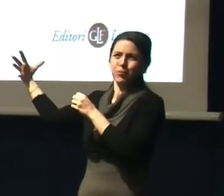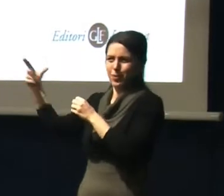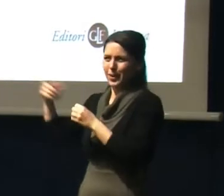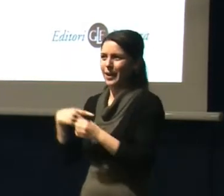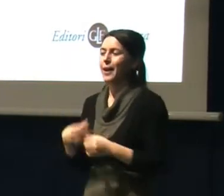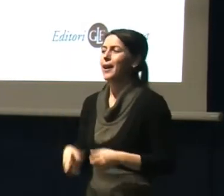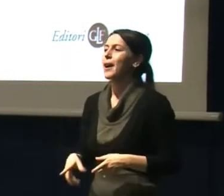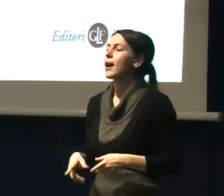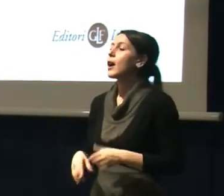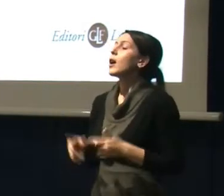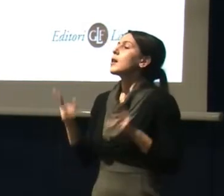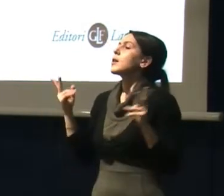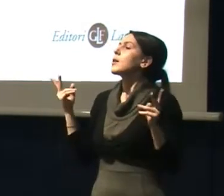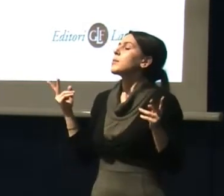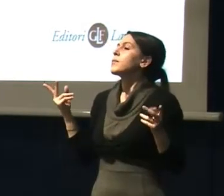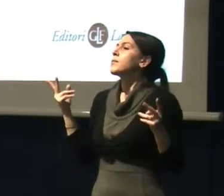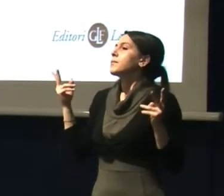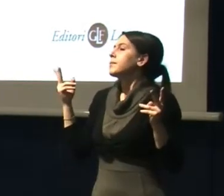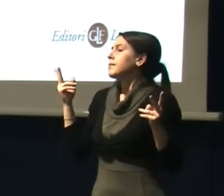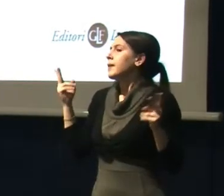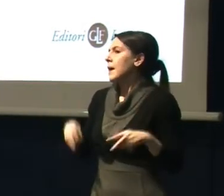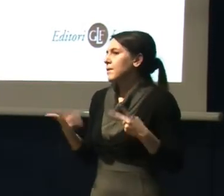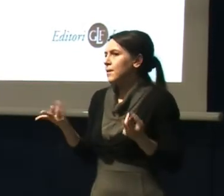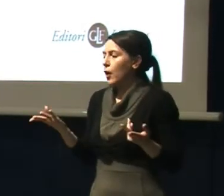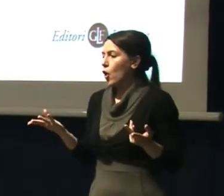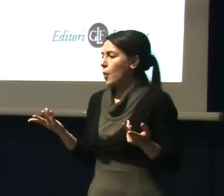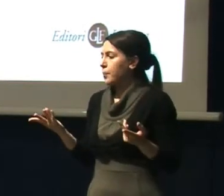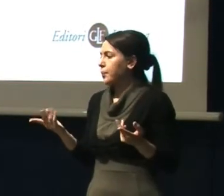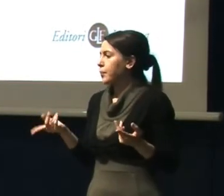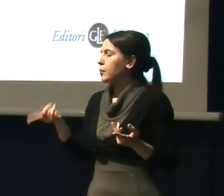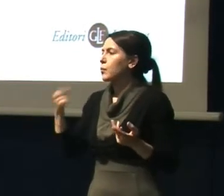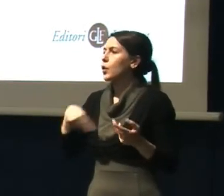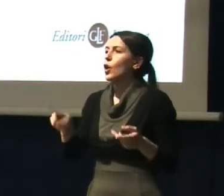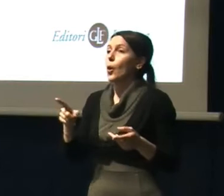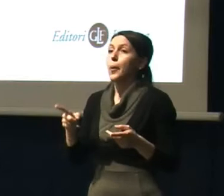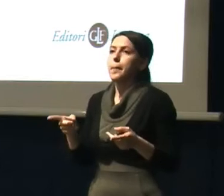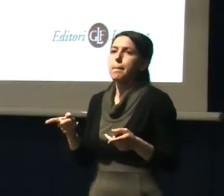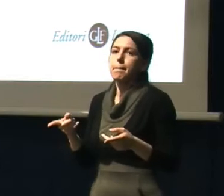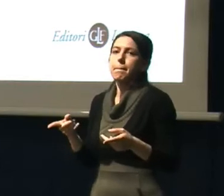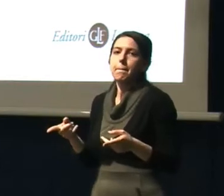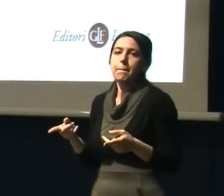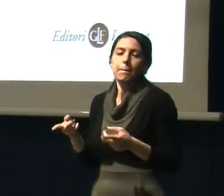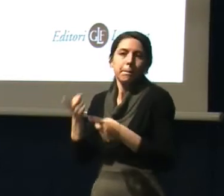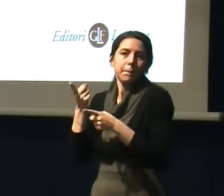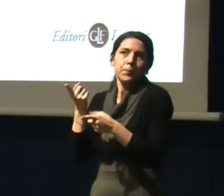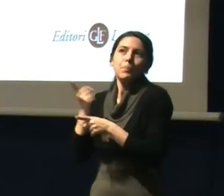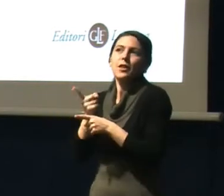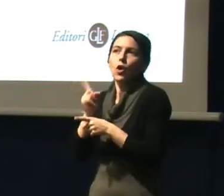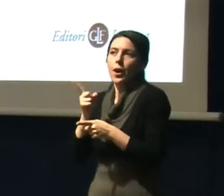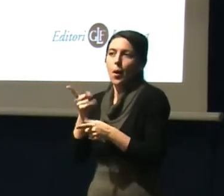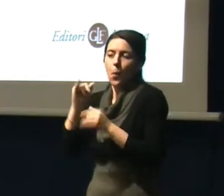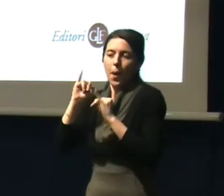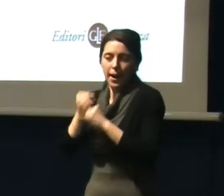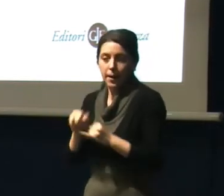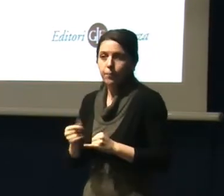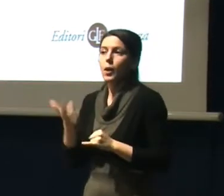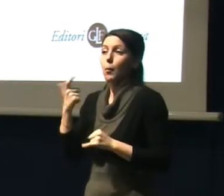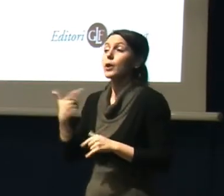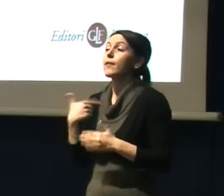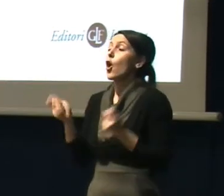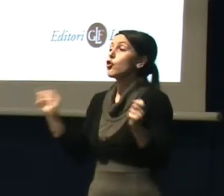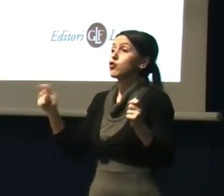sei trattenuto nova perché poi infatti dobbiamo assolutamente entrare nel merito e noi giornalisti che siamo anche un po